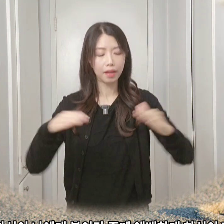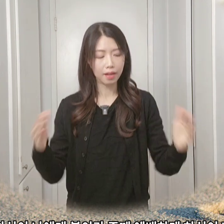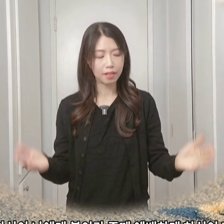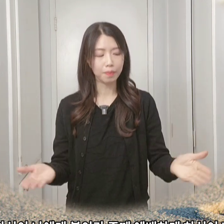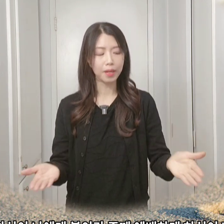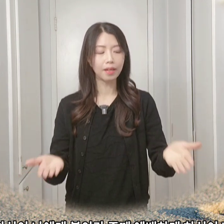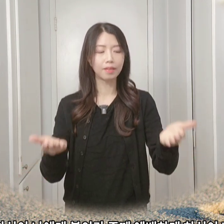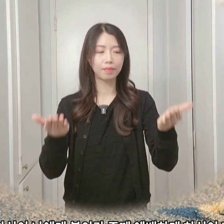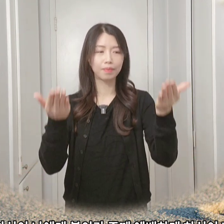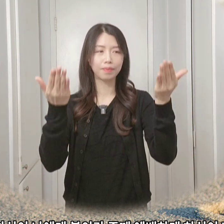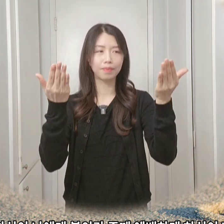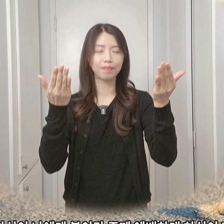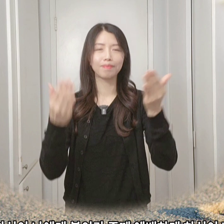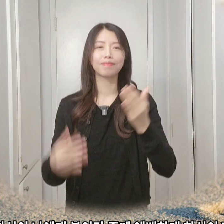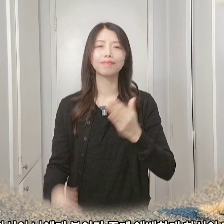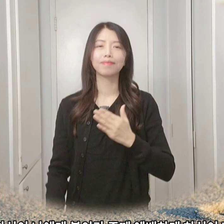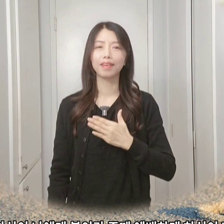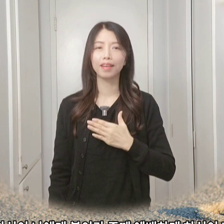예배하게 하심이